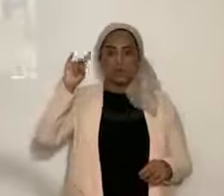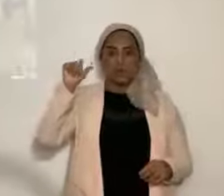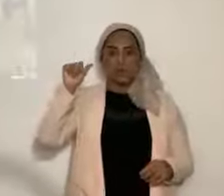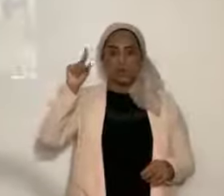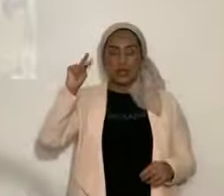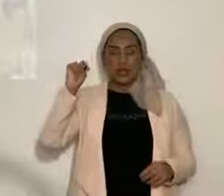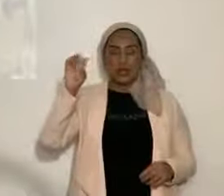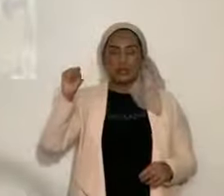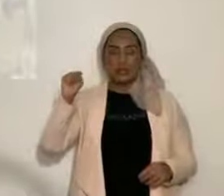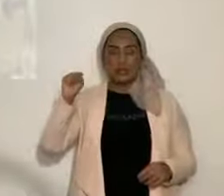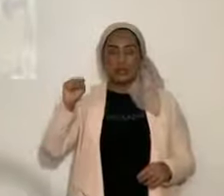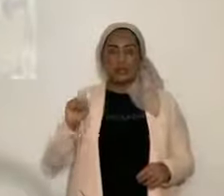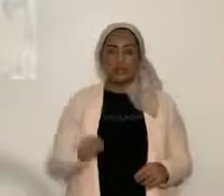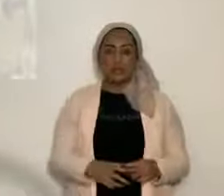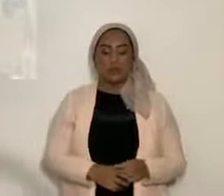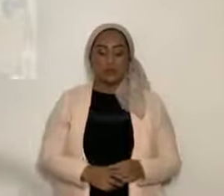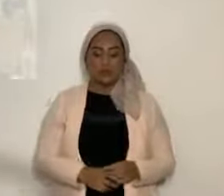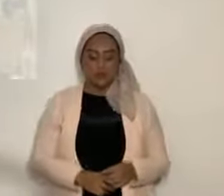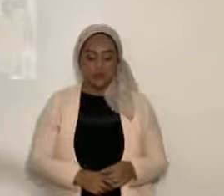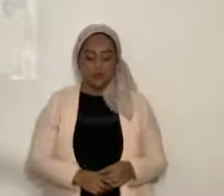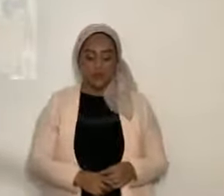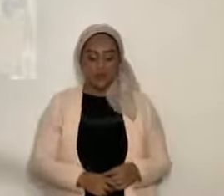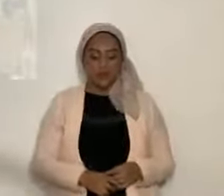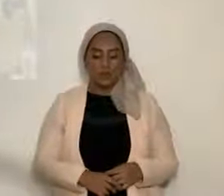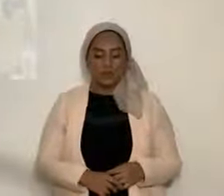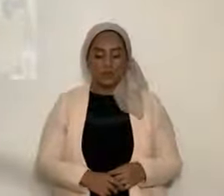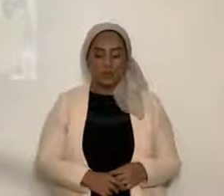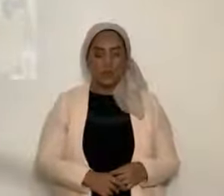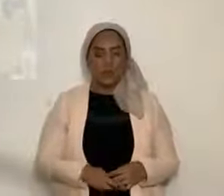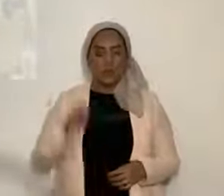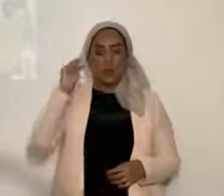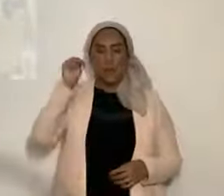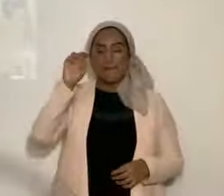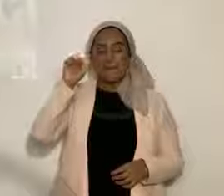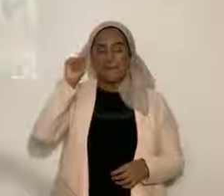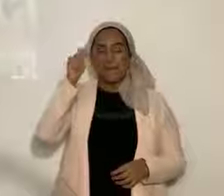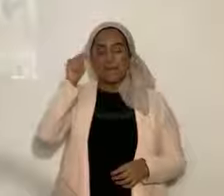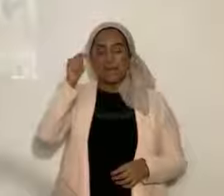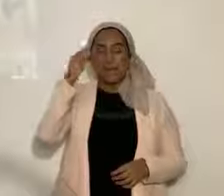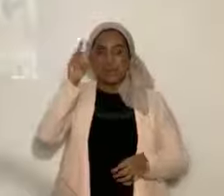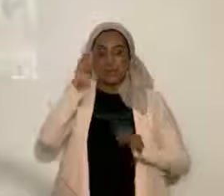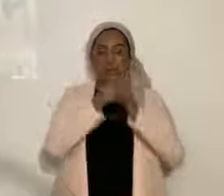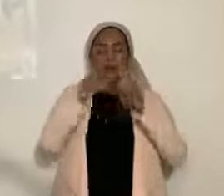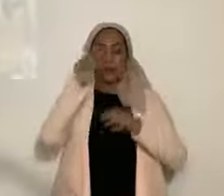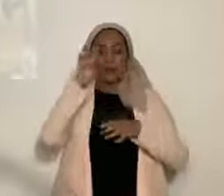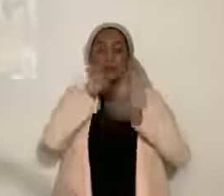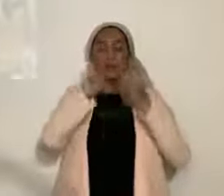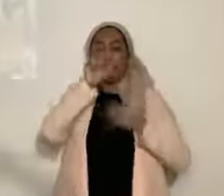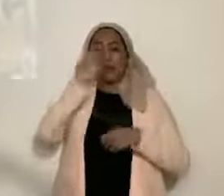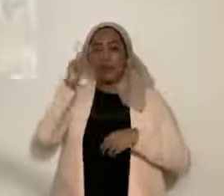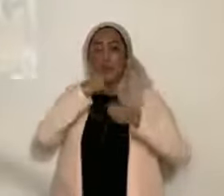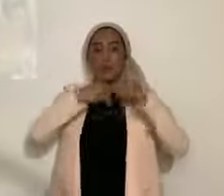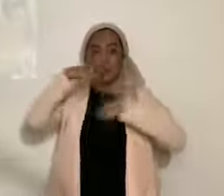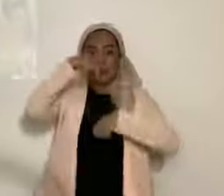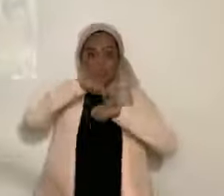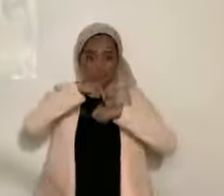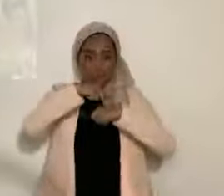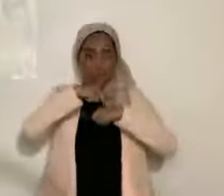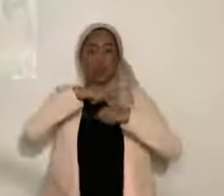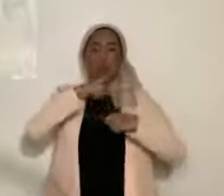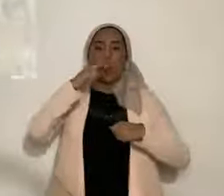es decir, en la parousia, Mateo 24, 31, es la primera resurrección, y resucitan solamente decapitados,